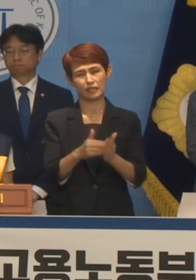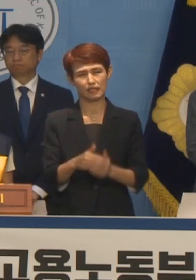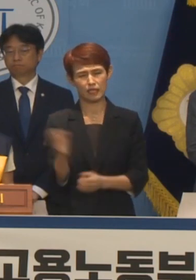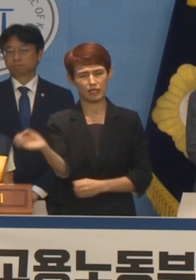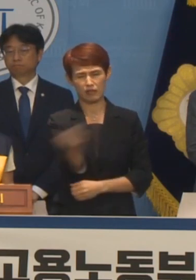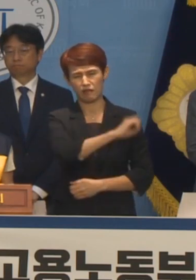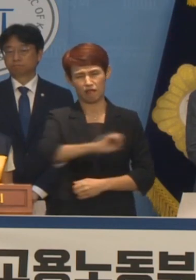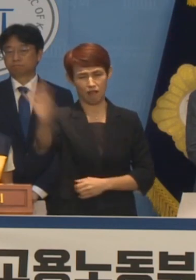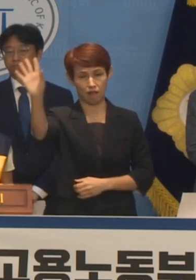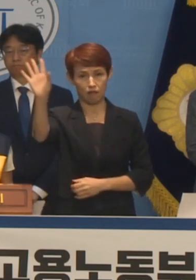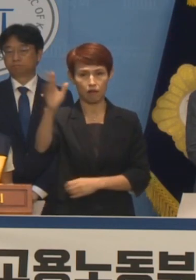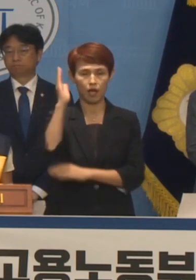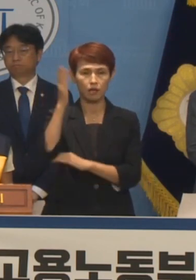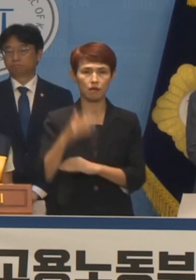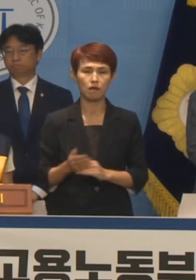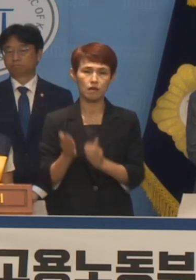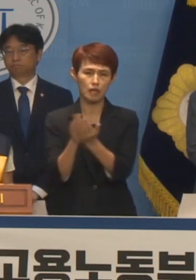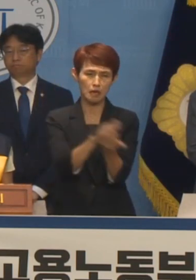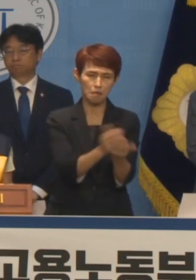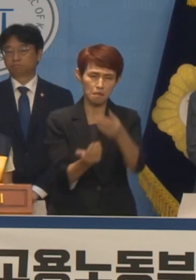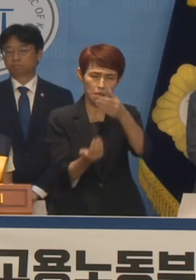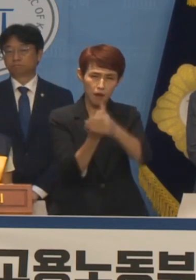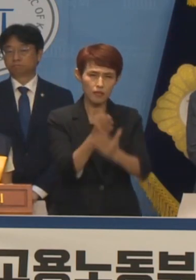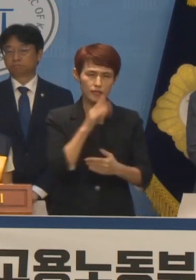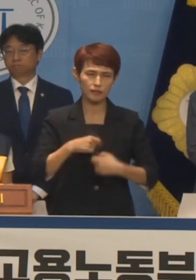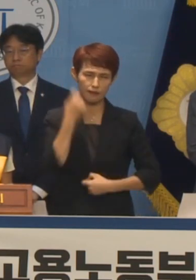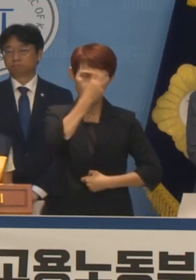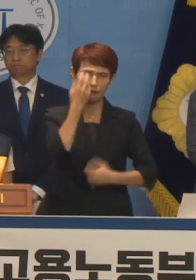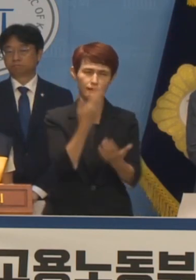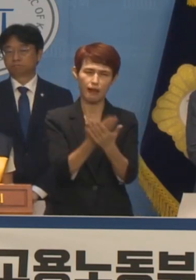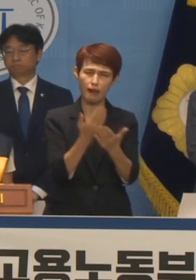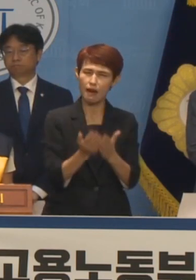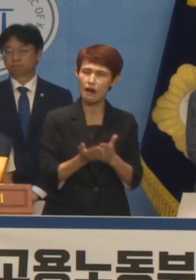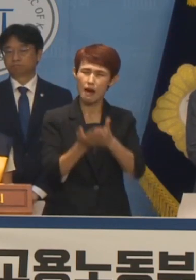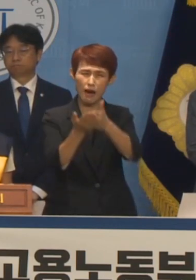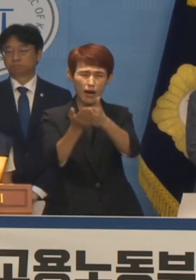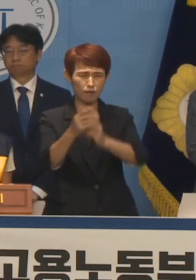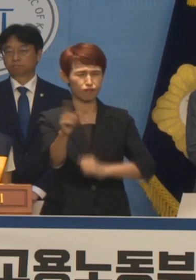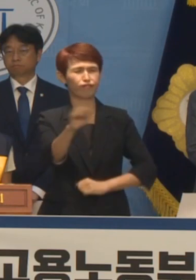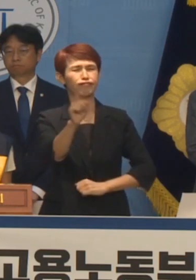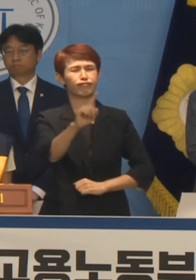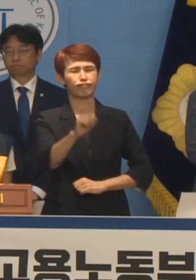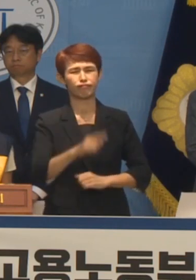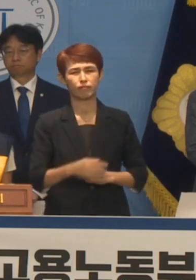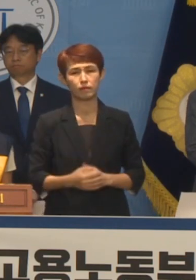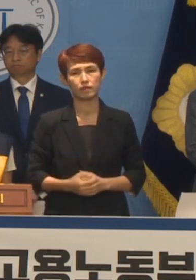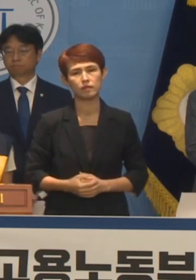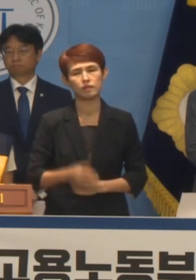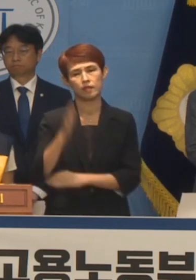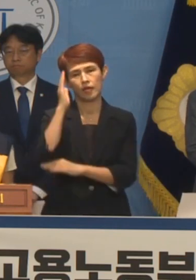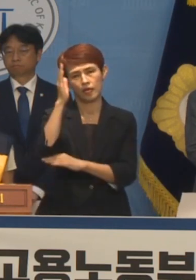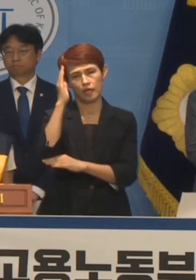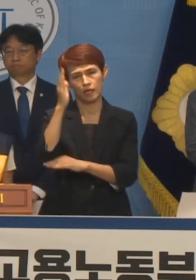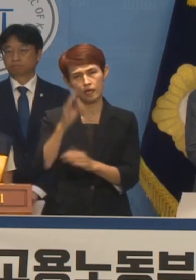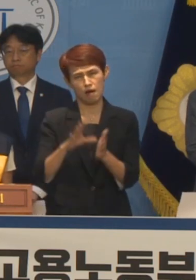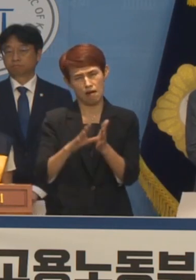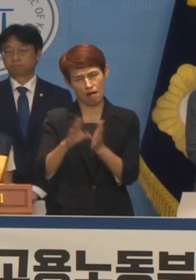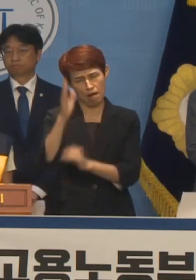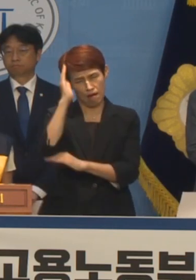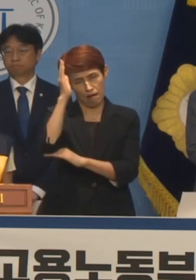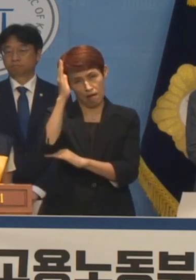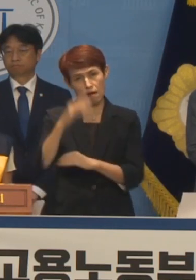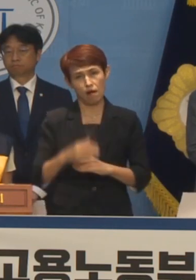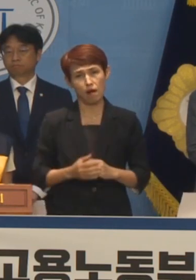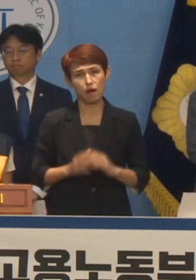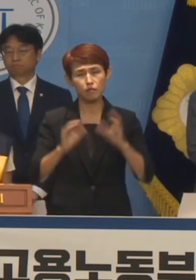걷어치워라. 세월호 천사 진상규명의 목소리는 말도 안 되는 소요일 뿐이다. 등등. 국민적